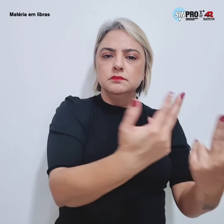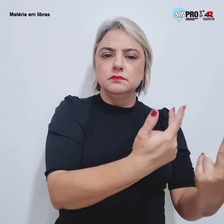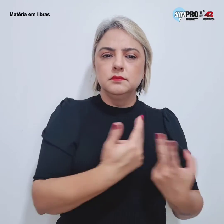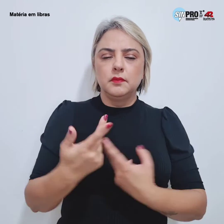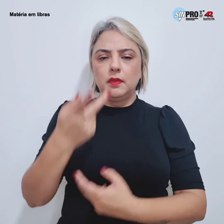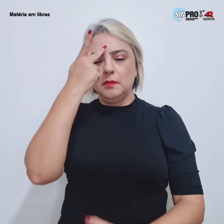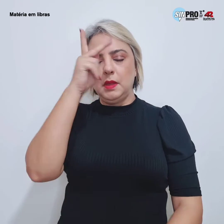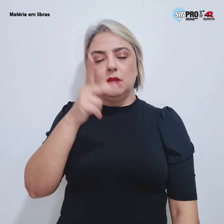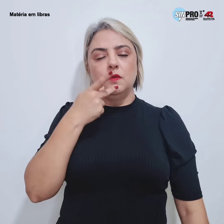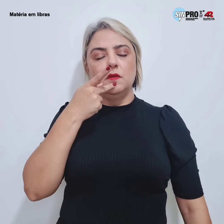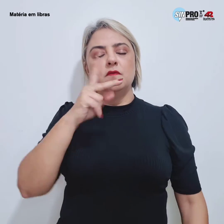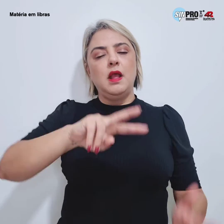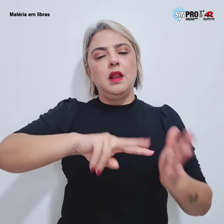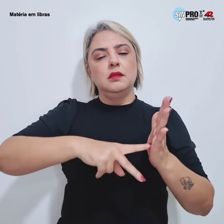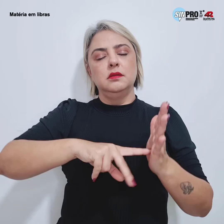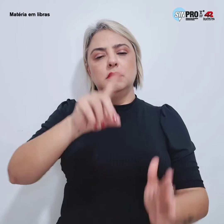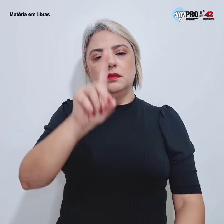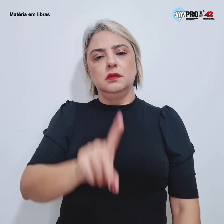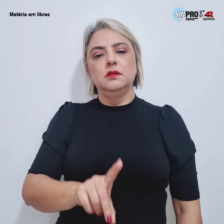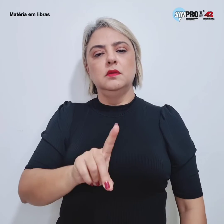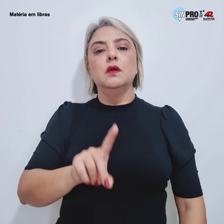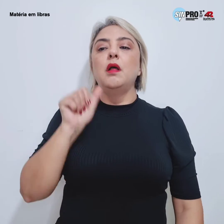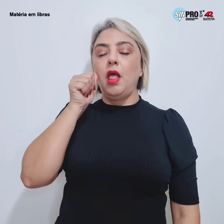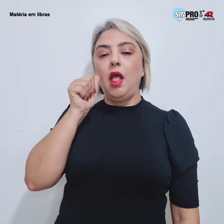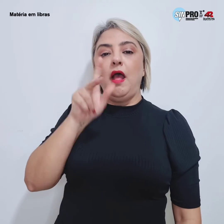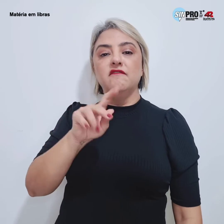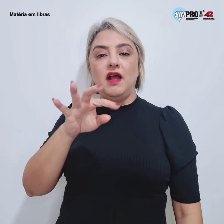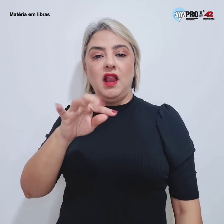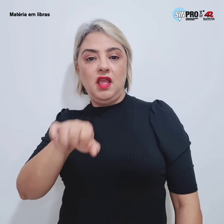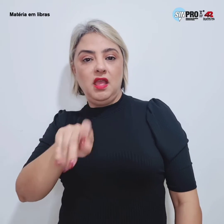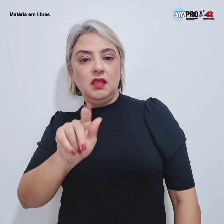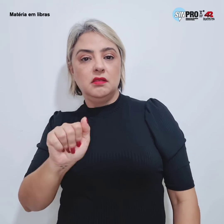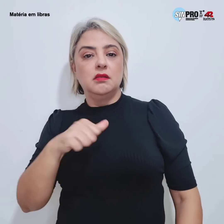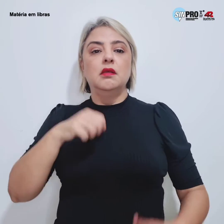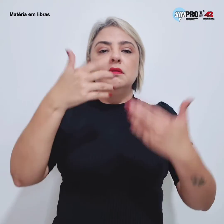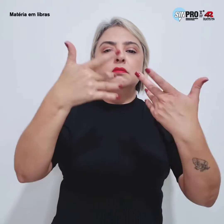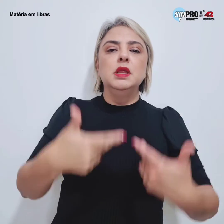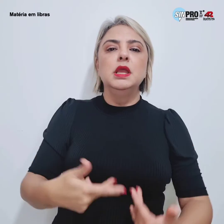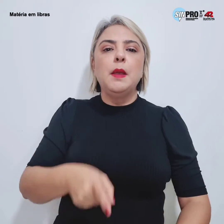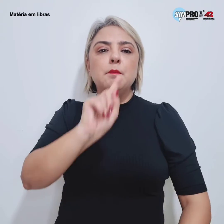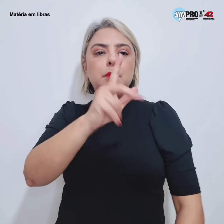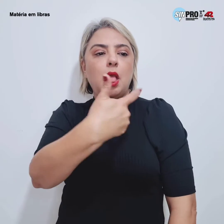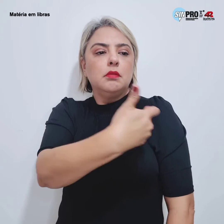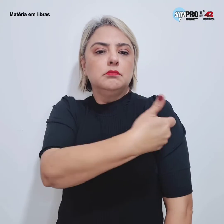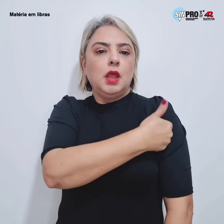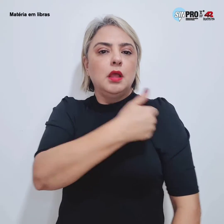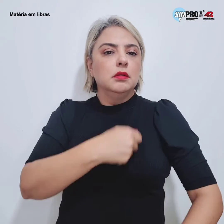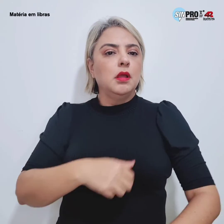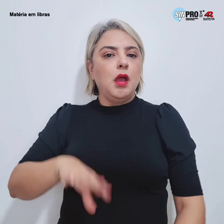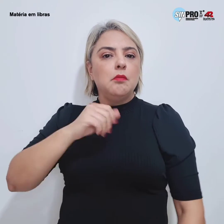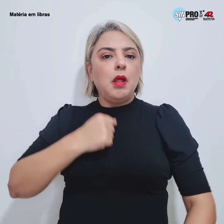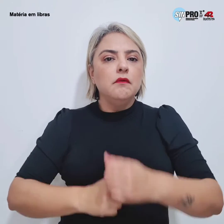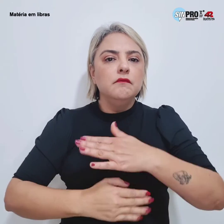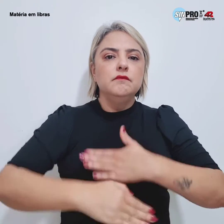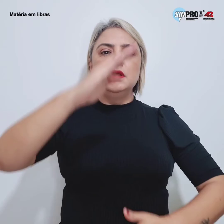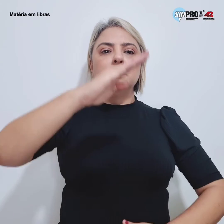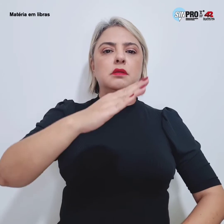para todos, afirma a diretora. Ela explica que imunizar é a primeira fórmula para vencer